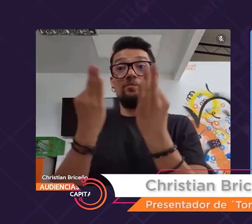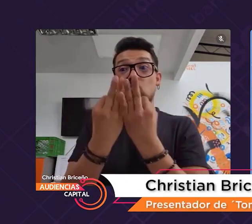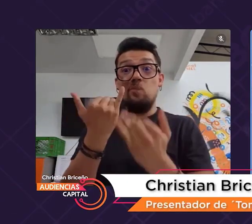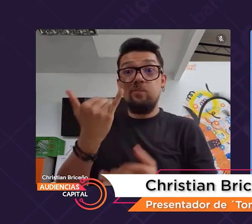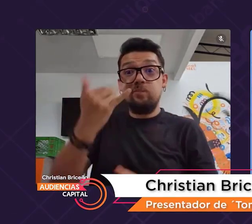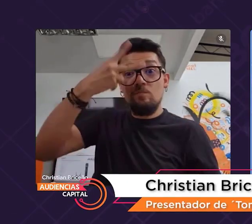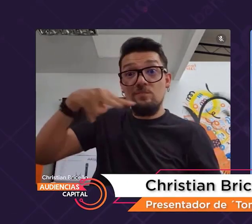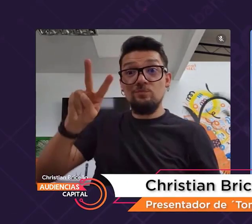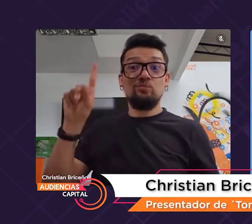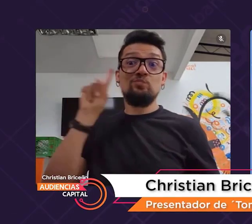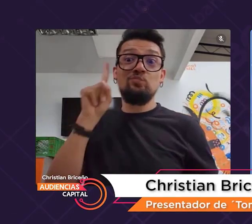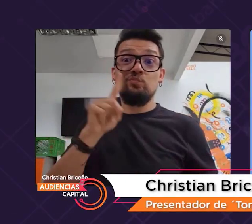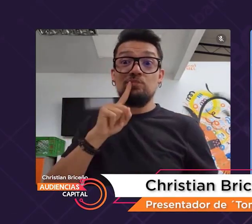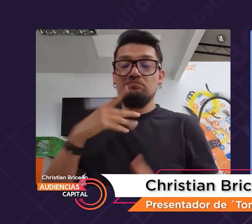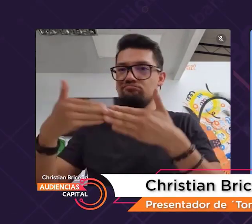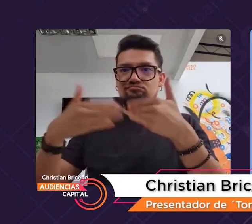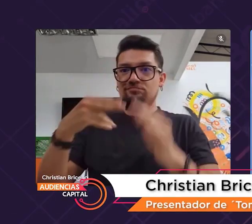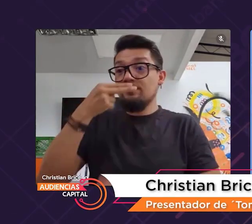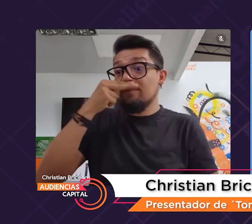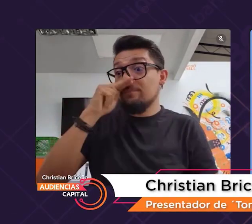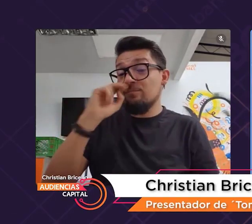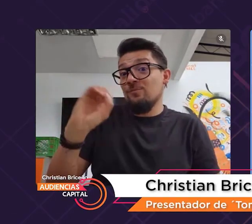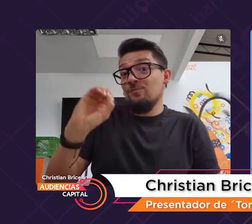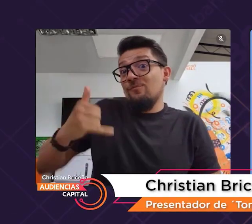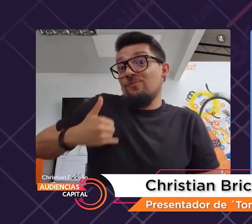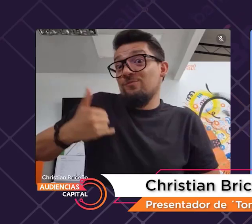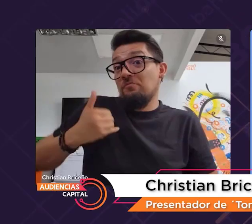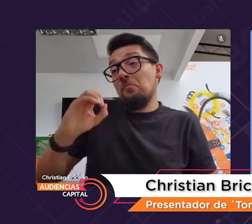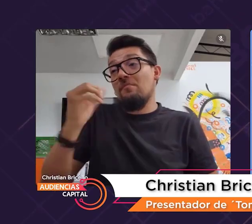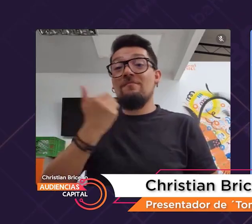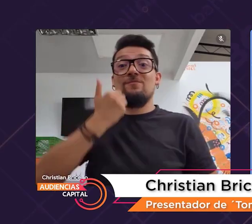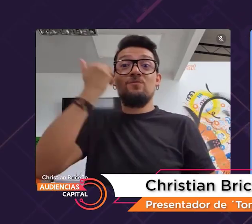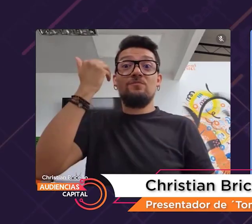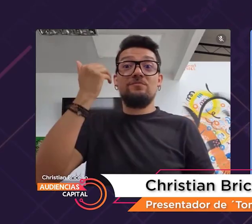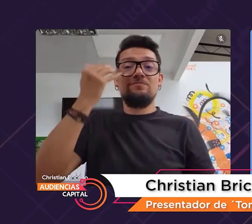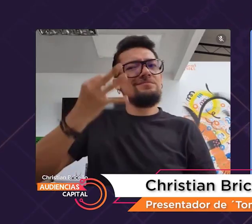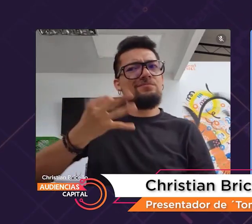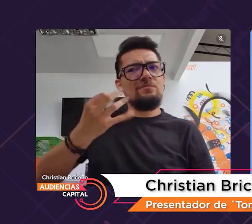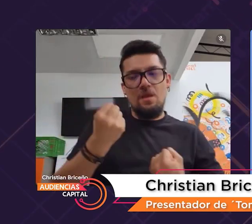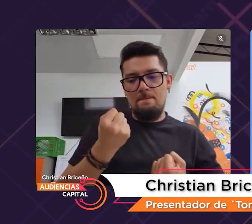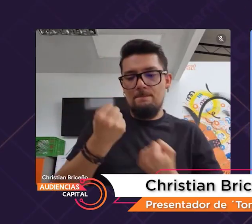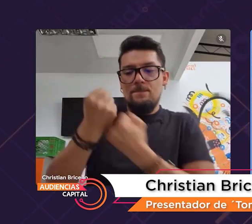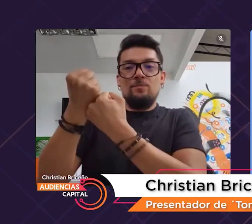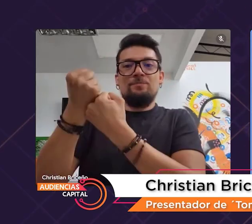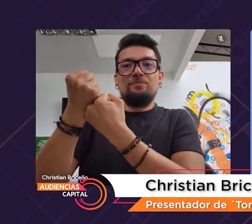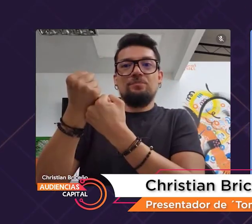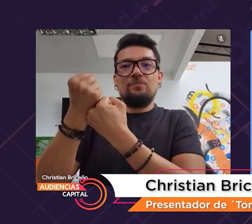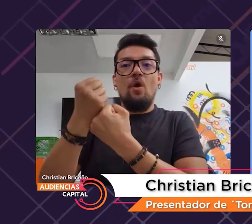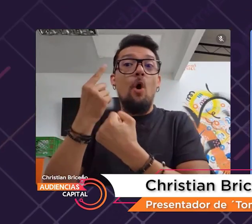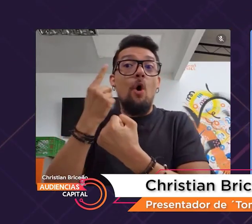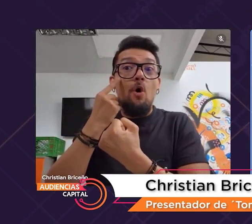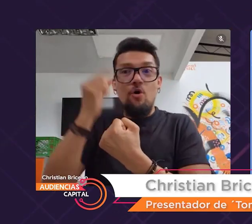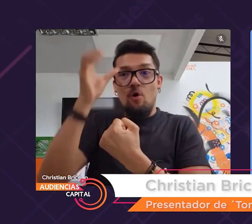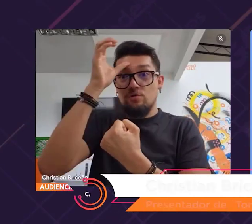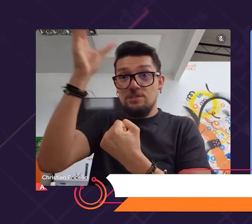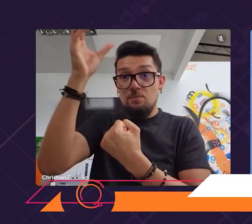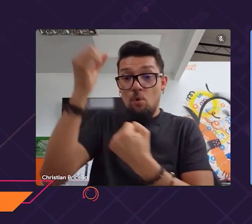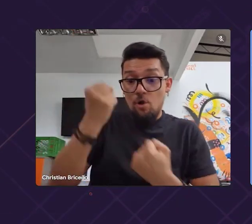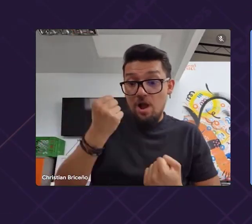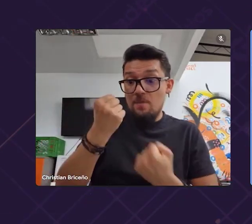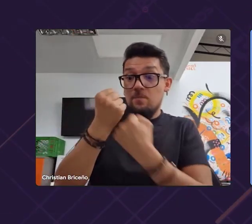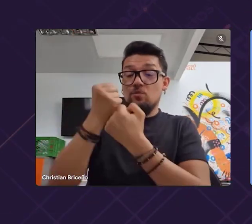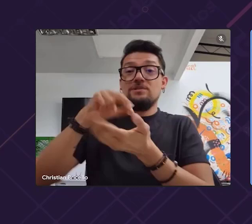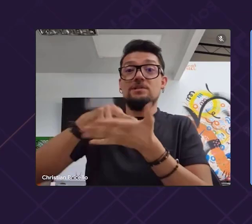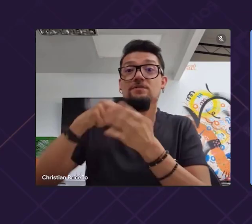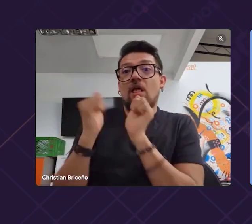Claro, digamos que cuando una familia llega a casa, una persona sorda, tienen un hijo sordo, realmente